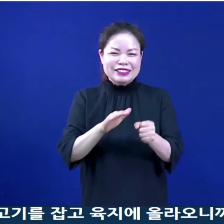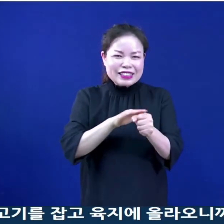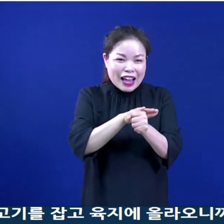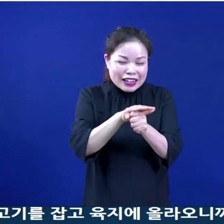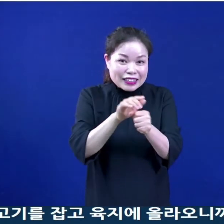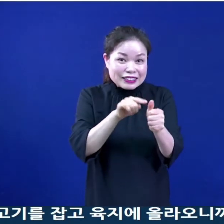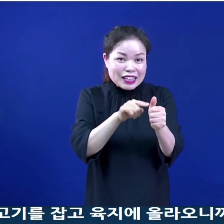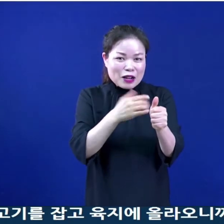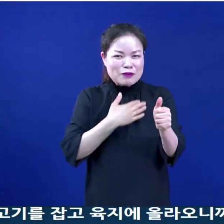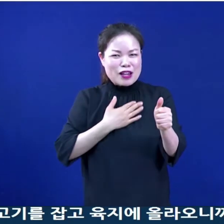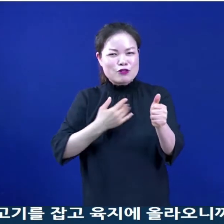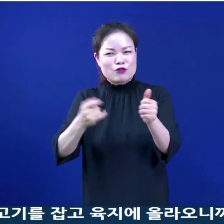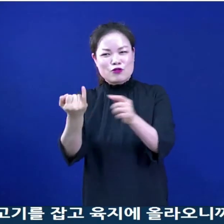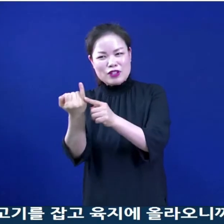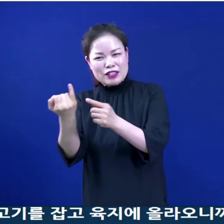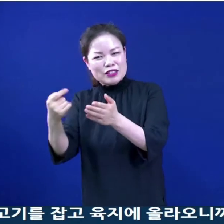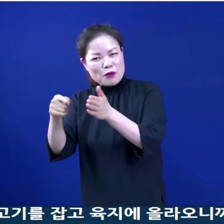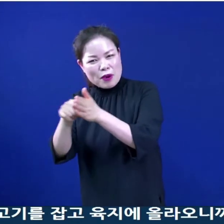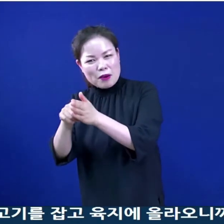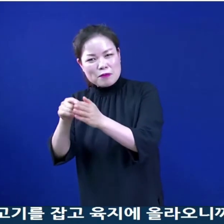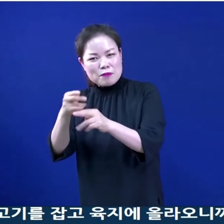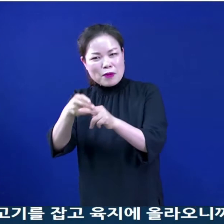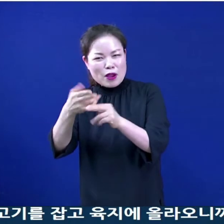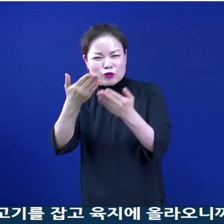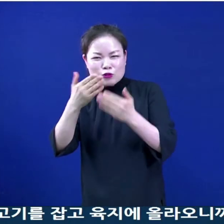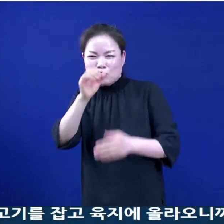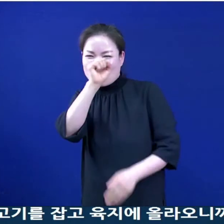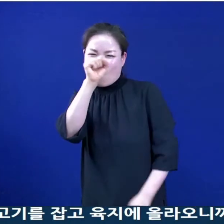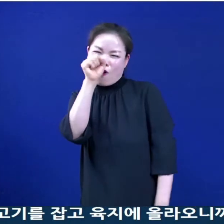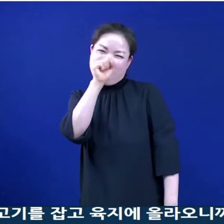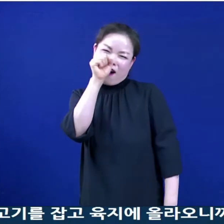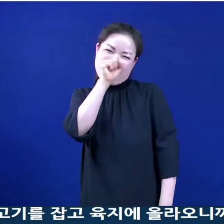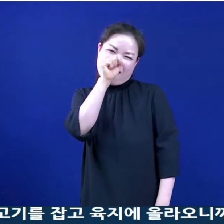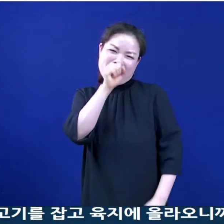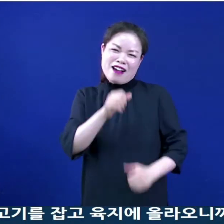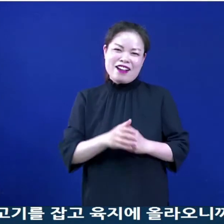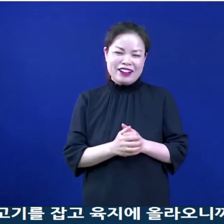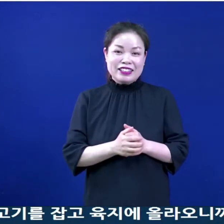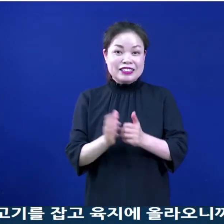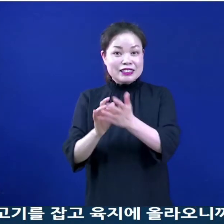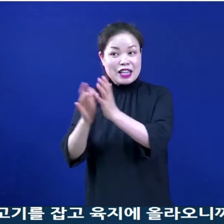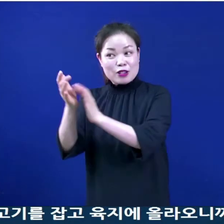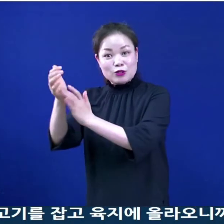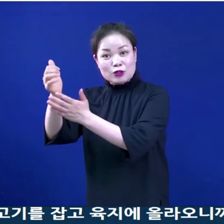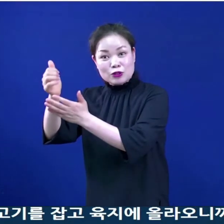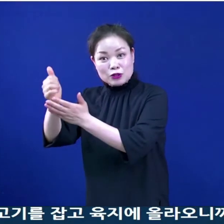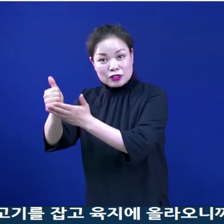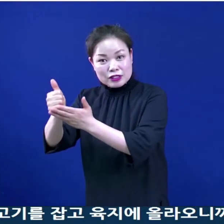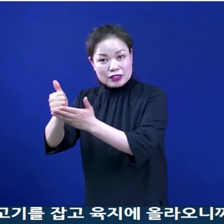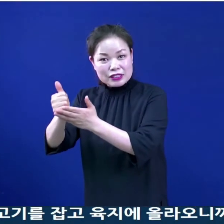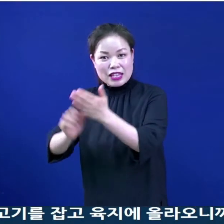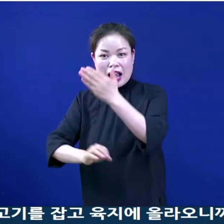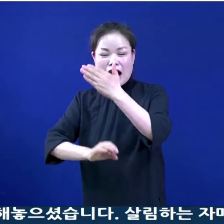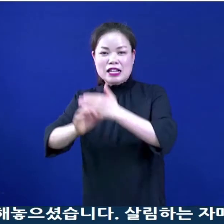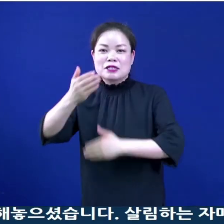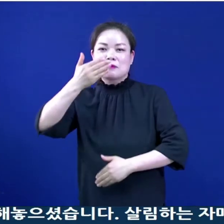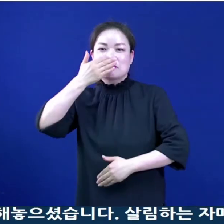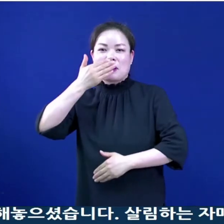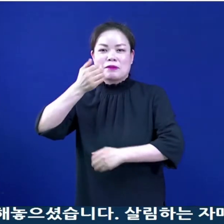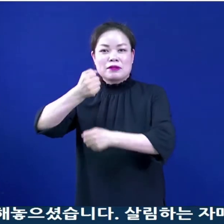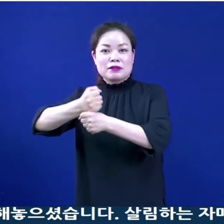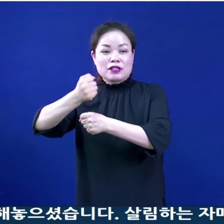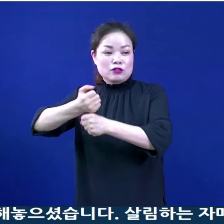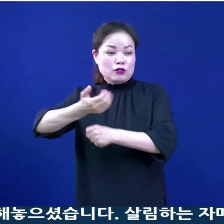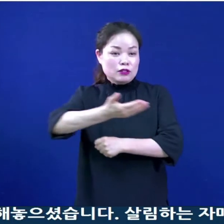사람이 나를 위해서 밥을 해주면 좋습니까? 안 좋습니까? 더 좋지요. 예수님께서 밥을, 아침밥을